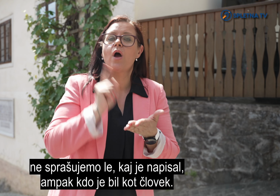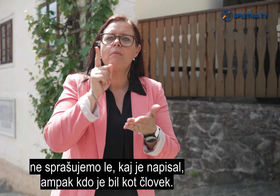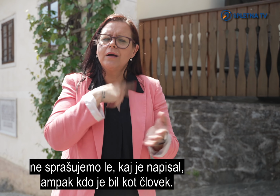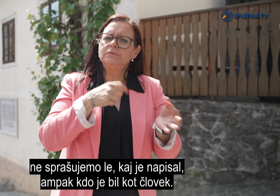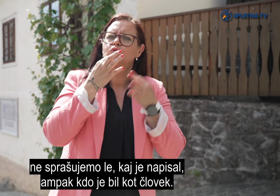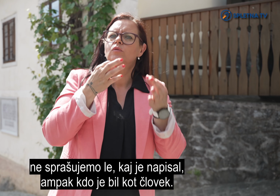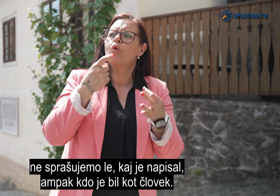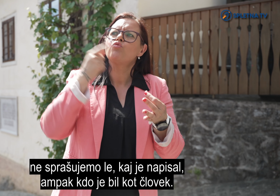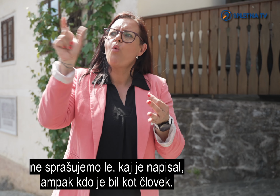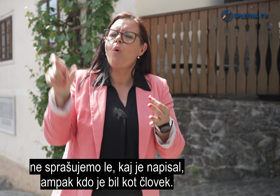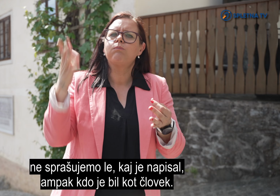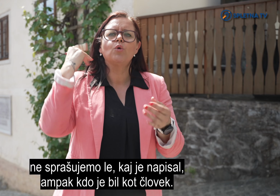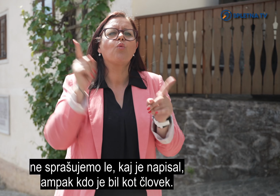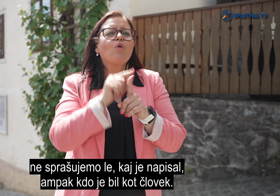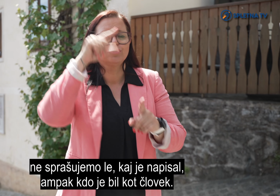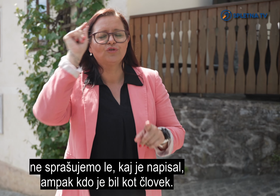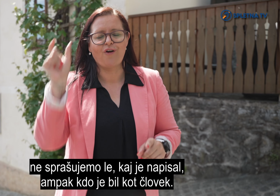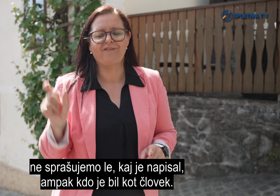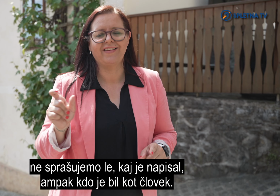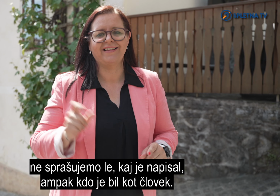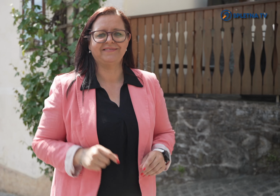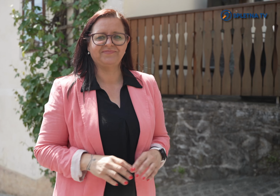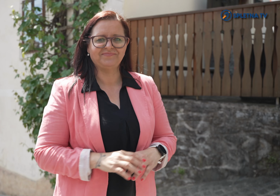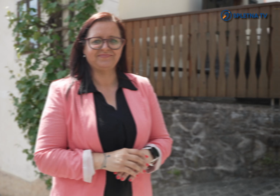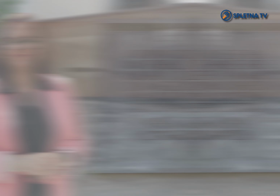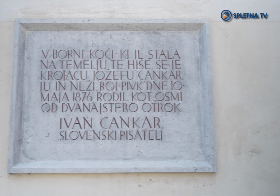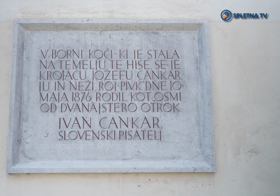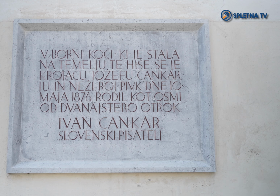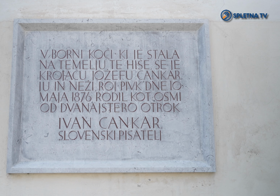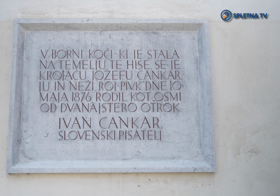napisal, ampak kdo je bil kot človek.